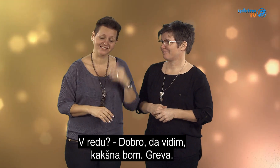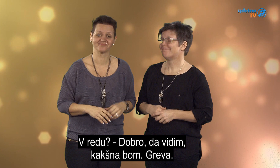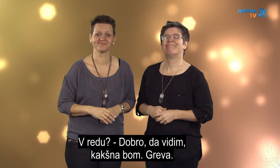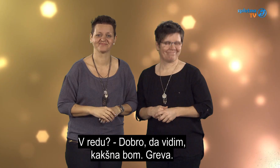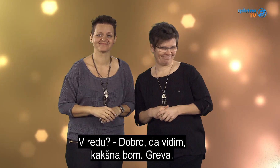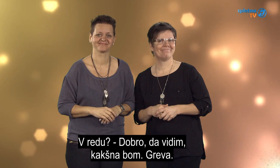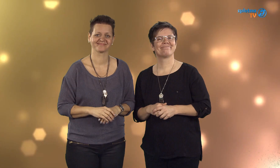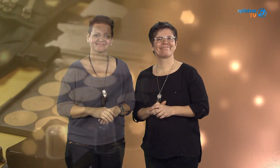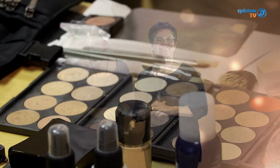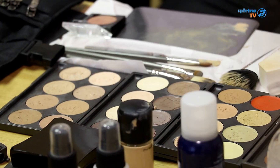Greva.